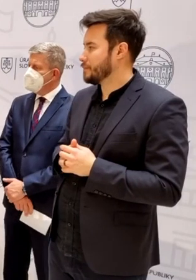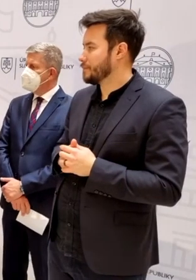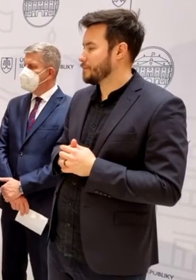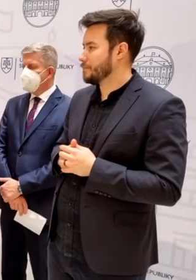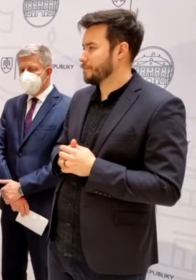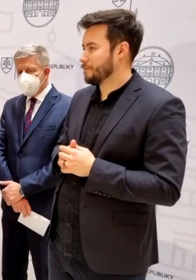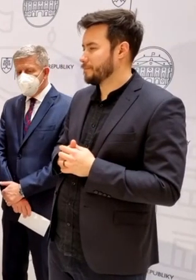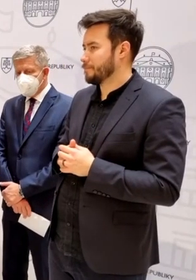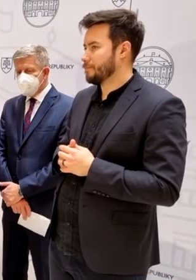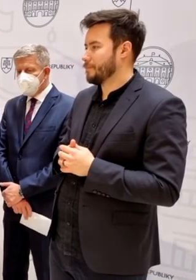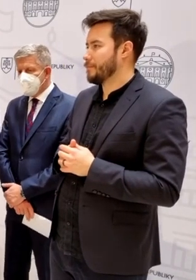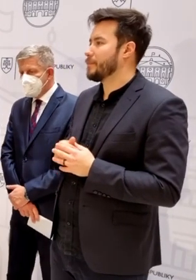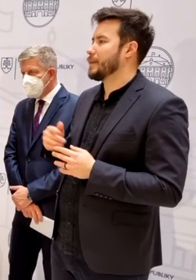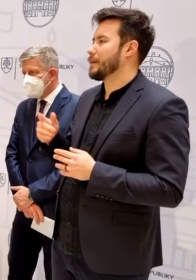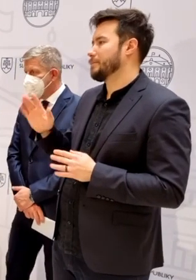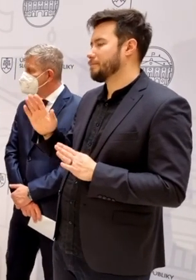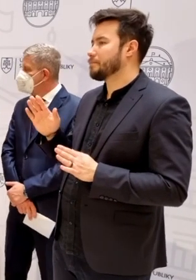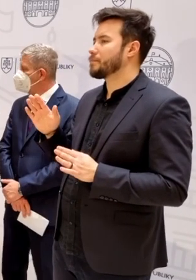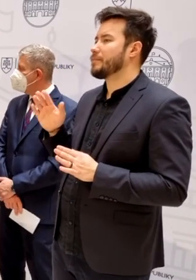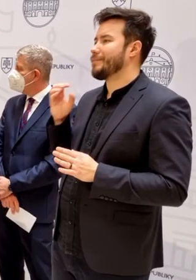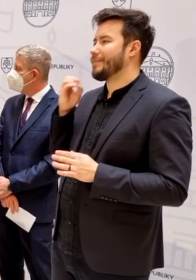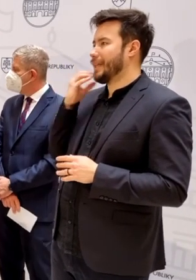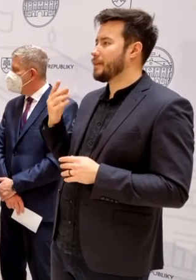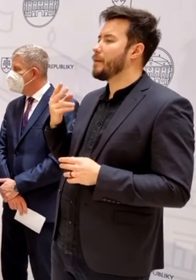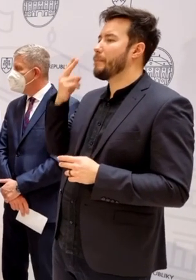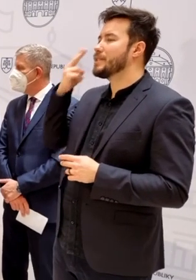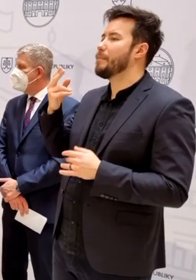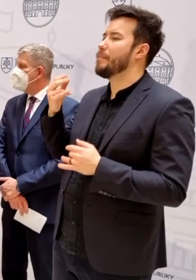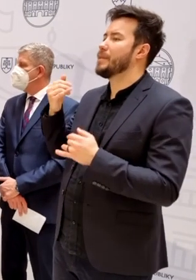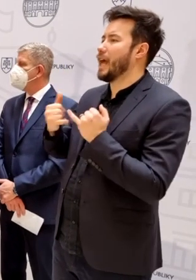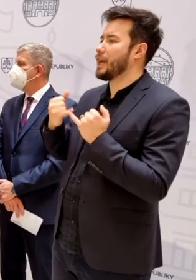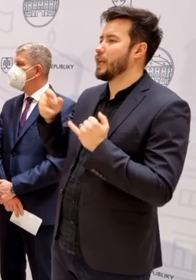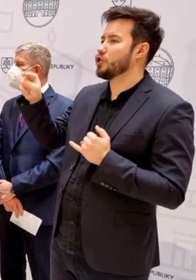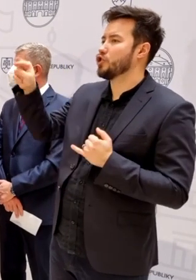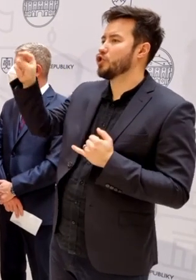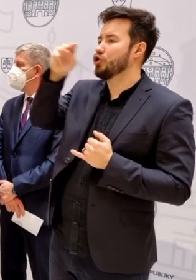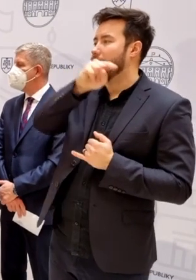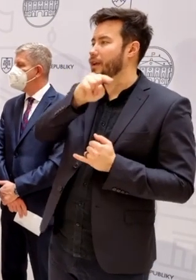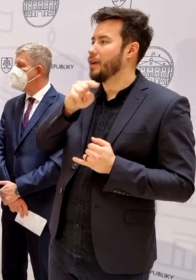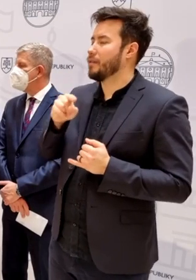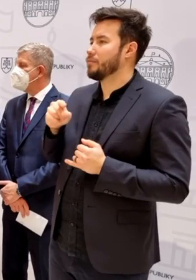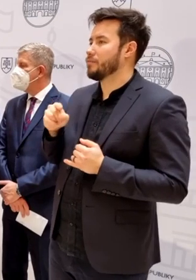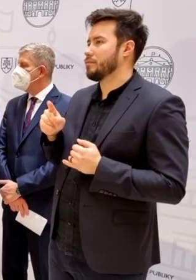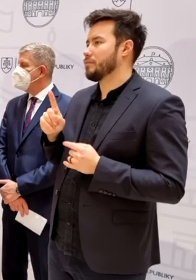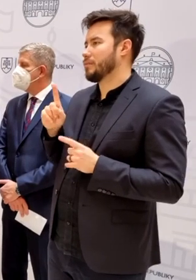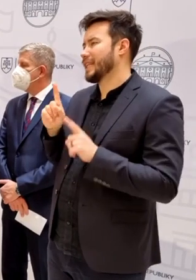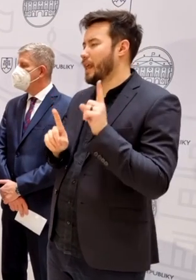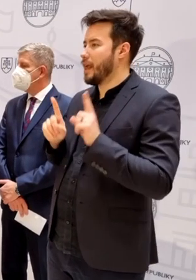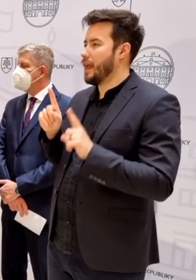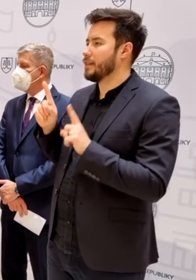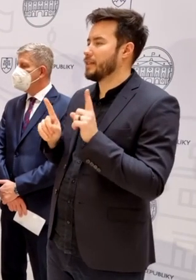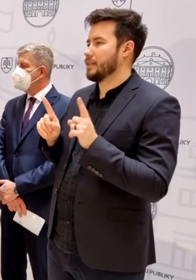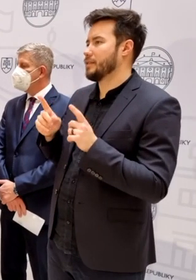Jednak z toho nevychádzame, keď si pozrieme ostatné okolité krajiny, niekedy dojde k nejakému takému